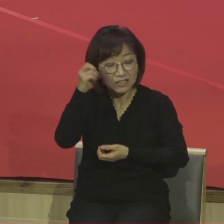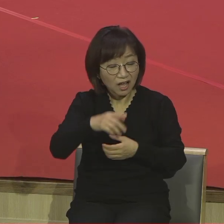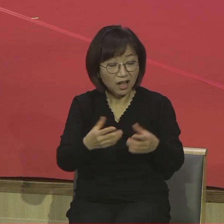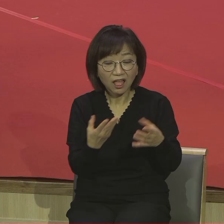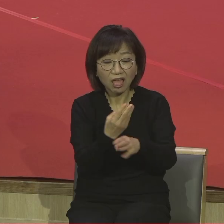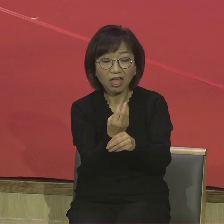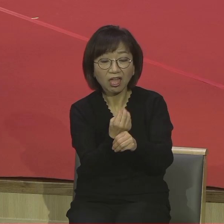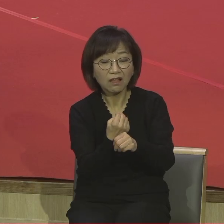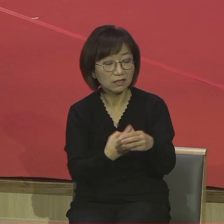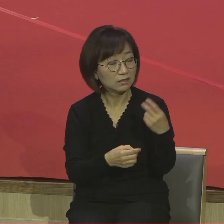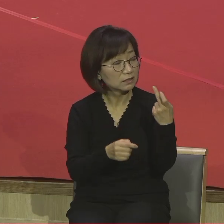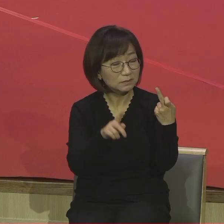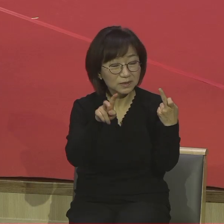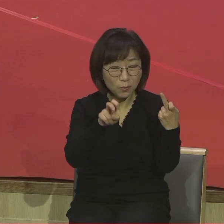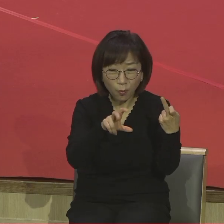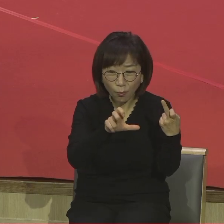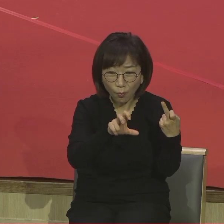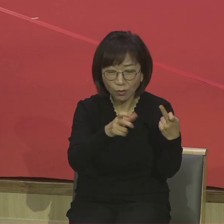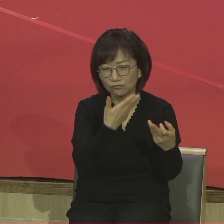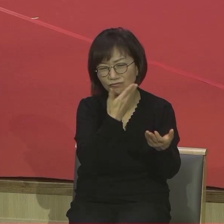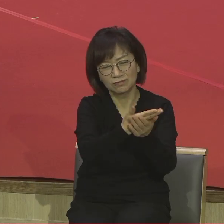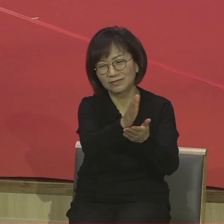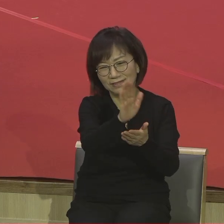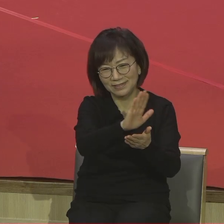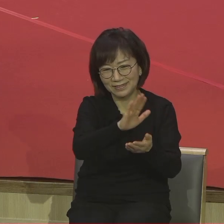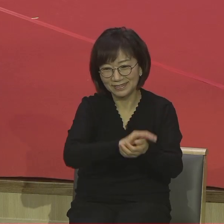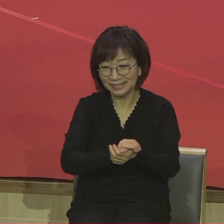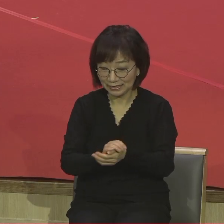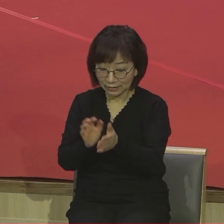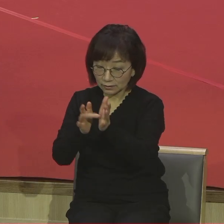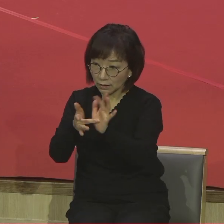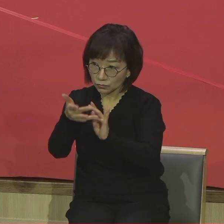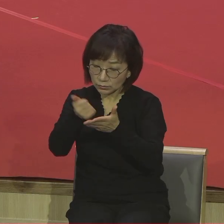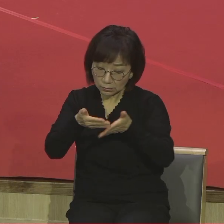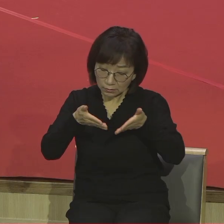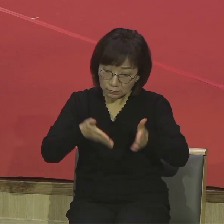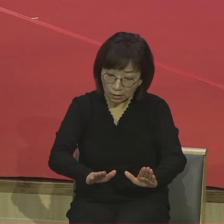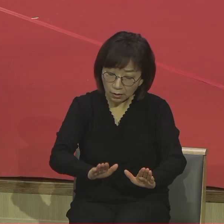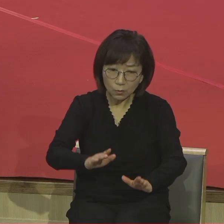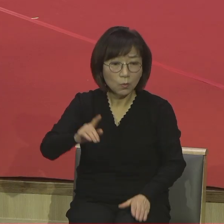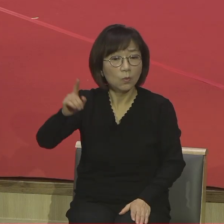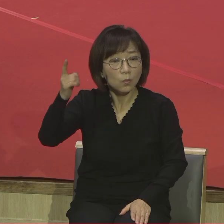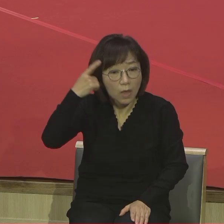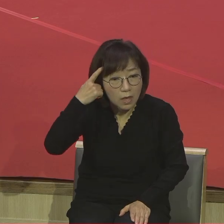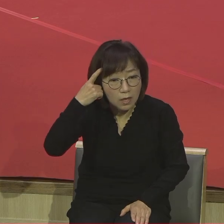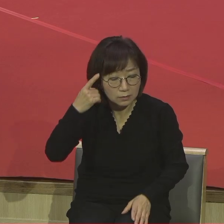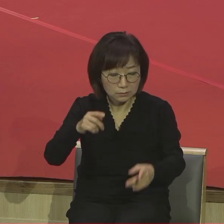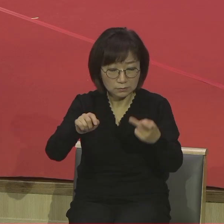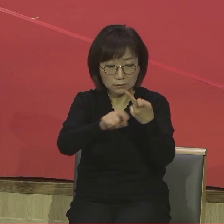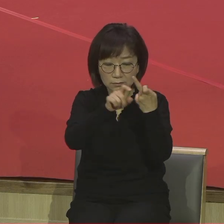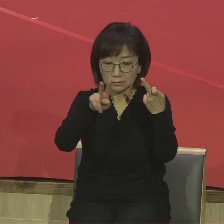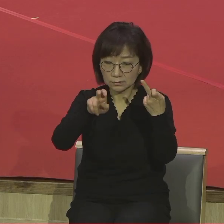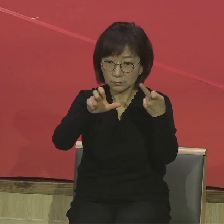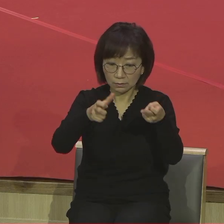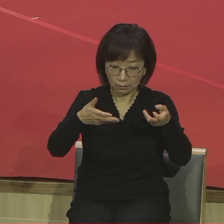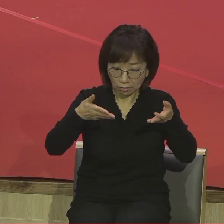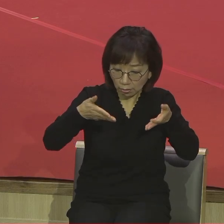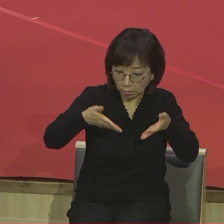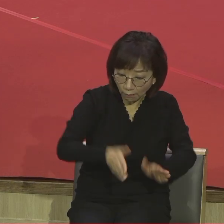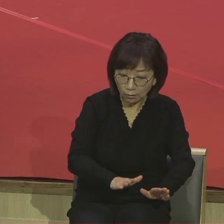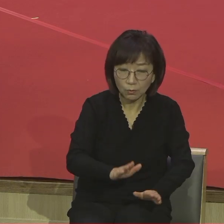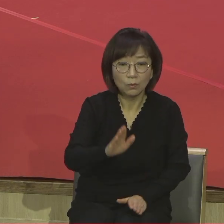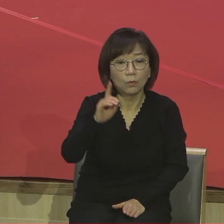아느냐 모르느냐, 이게 문제입니다. 예수님이 이 날에 오셨다, 12월